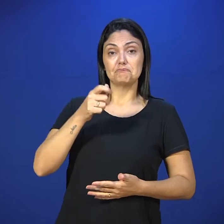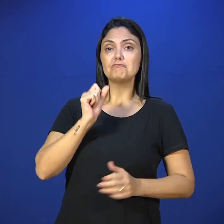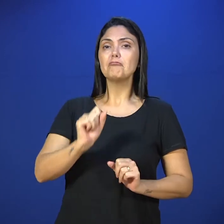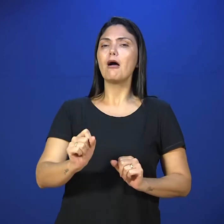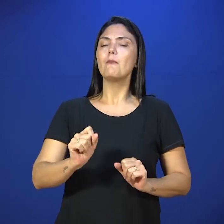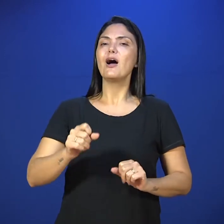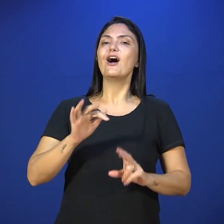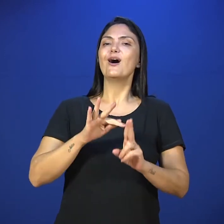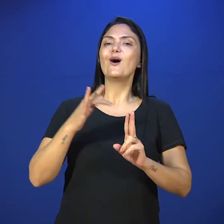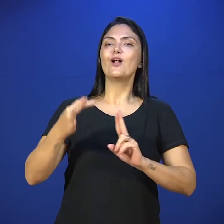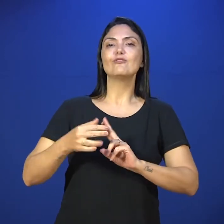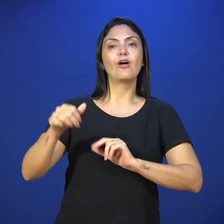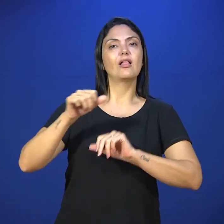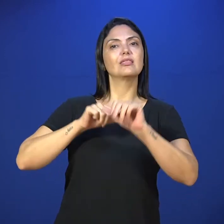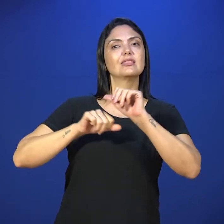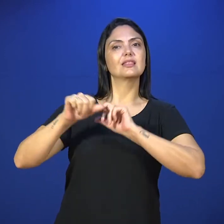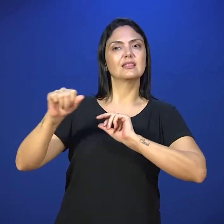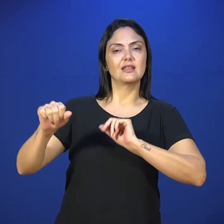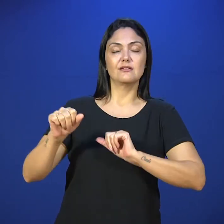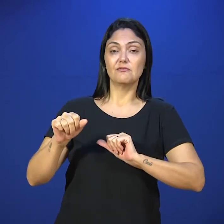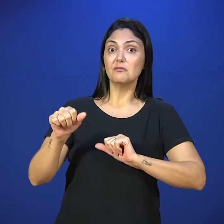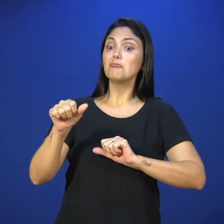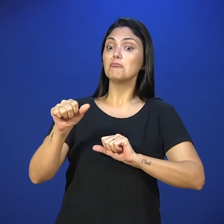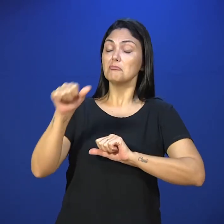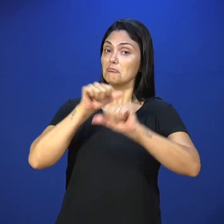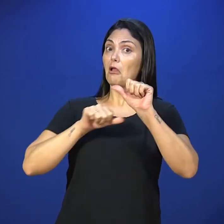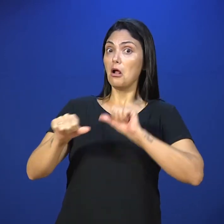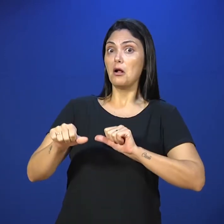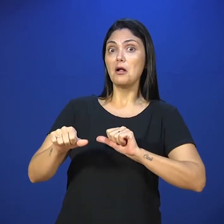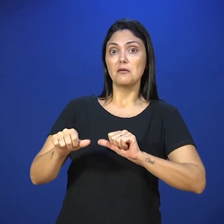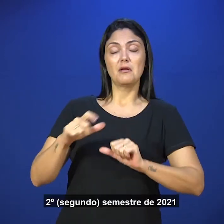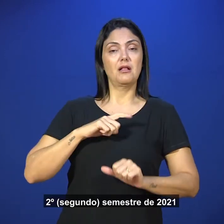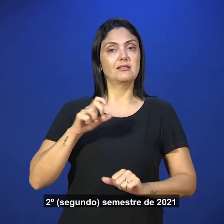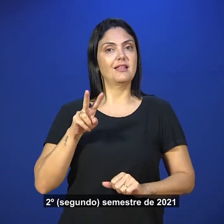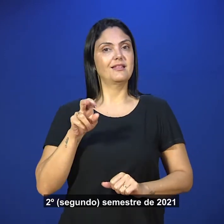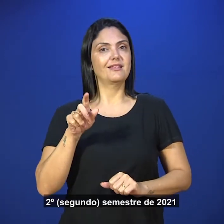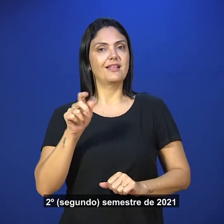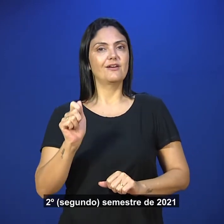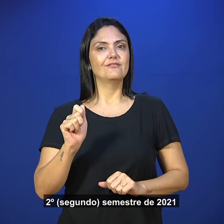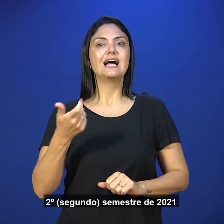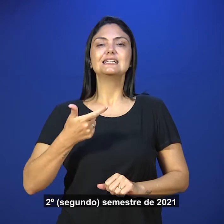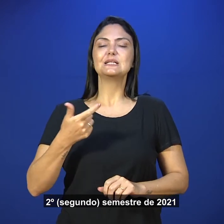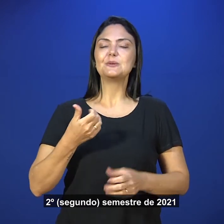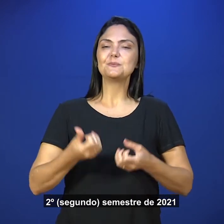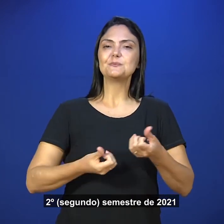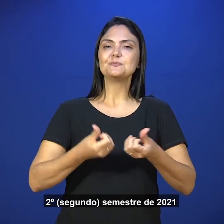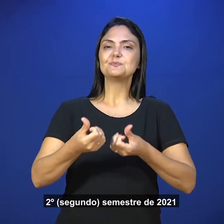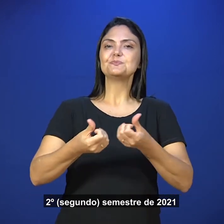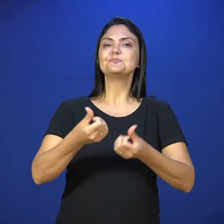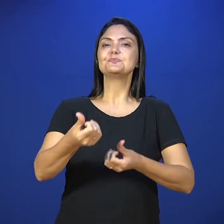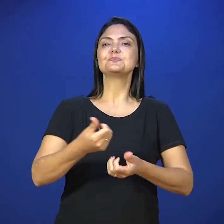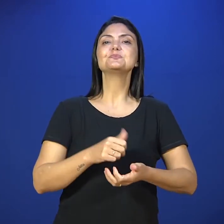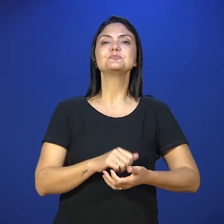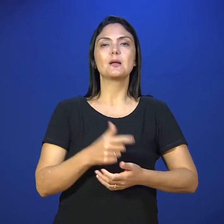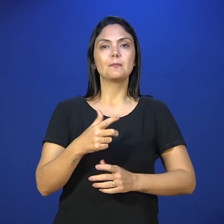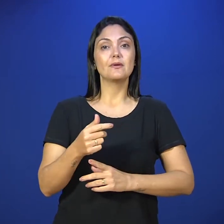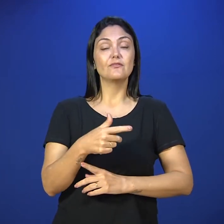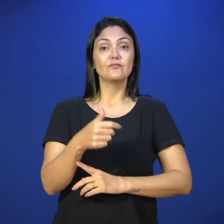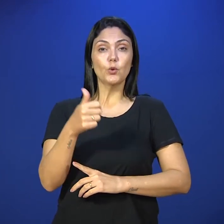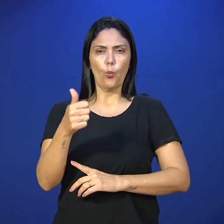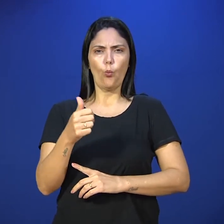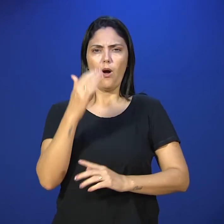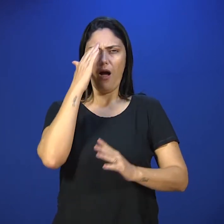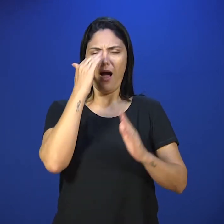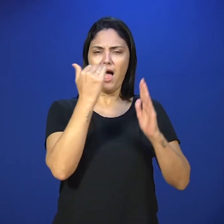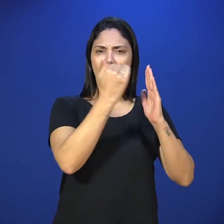efetuará a transferência da ou das respectivas vagas para o segundo semestre de 2021, respeitando